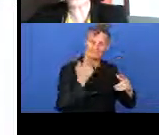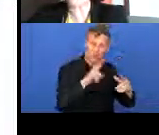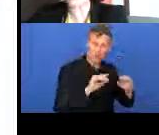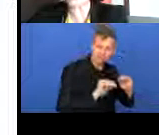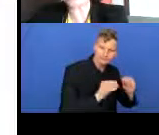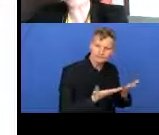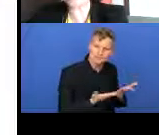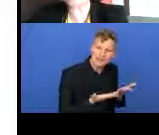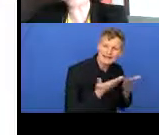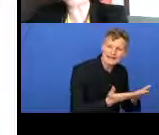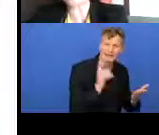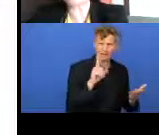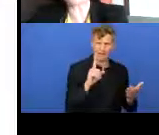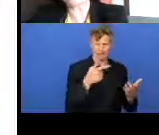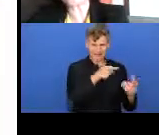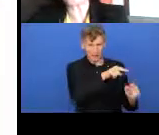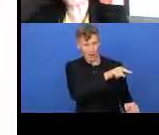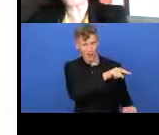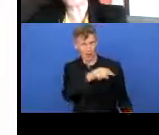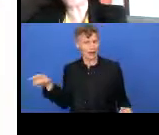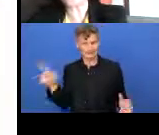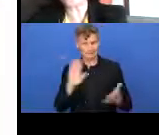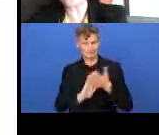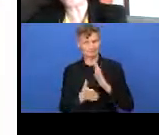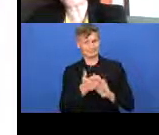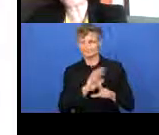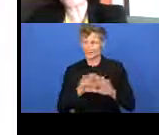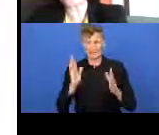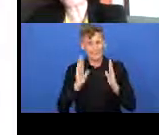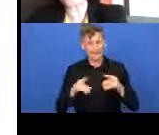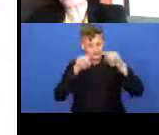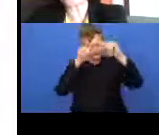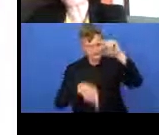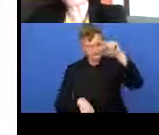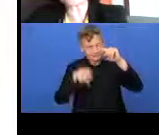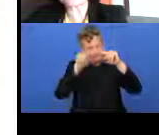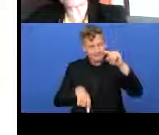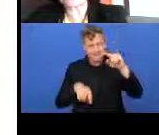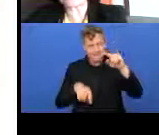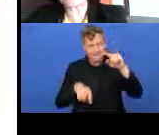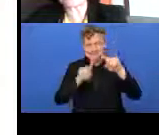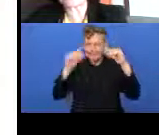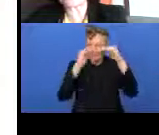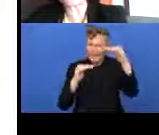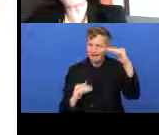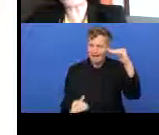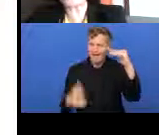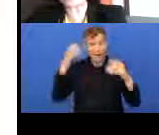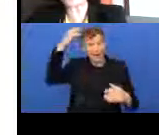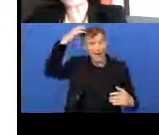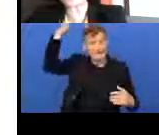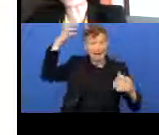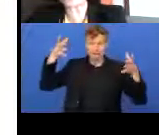horizontale, cependant, n'est pas suffisante. Il faut également une collaboration verticale entre le niveau